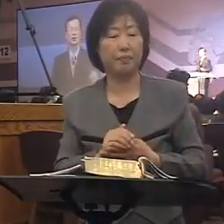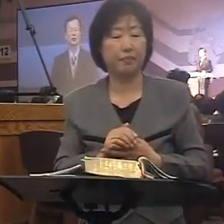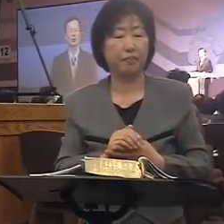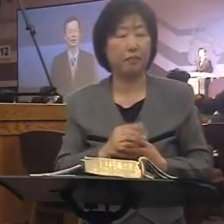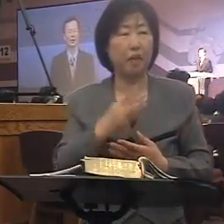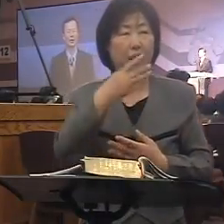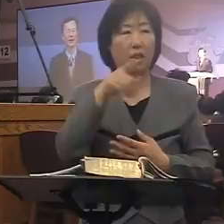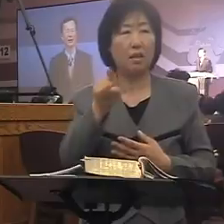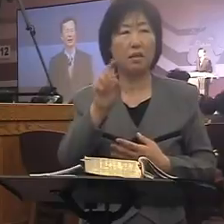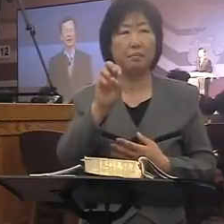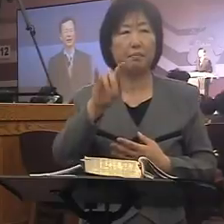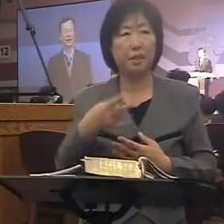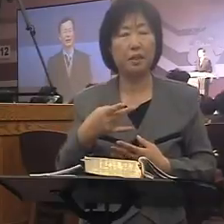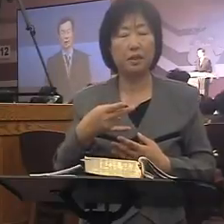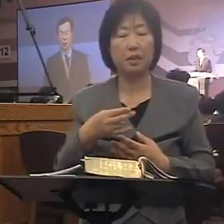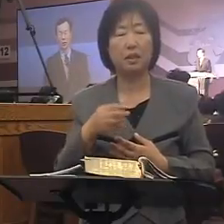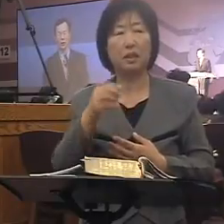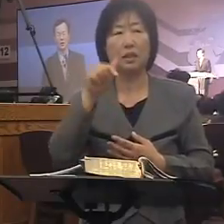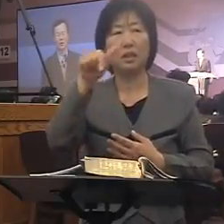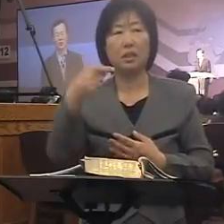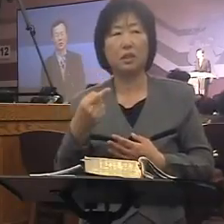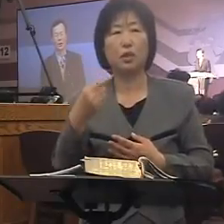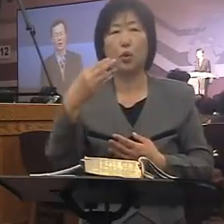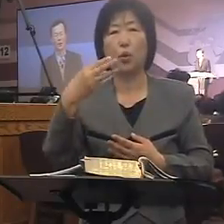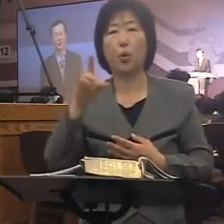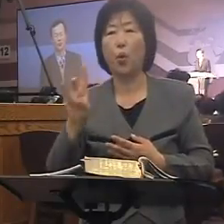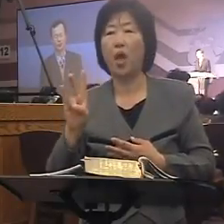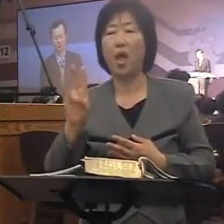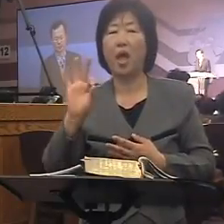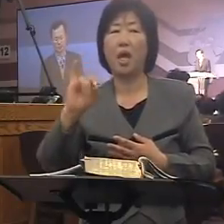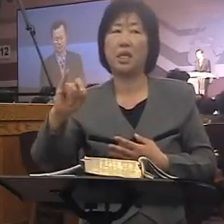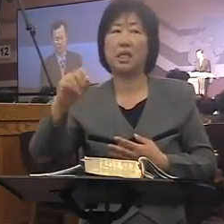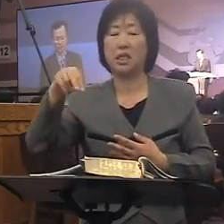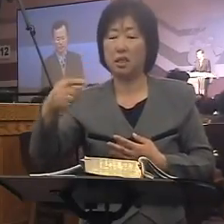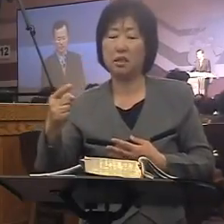터프한 그레이스를 통해 이루어졌다는 것입니다.